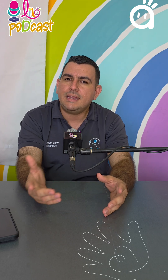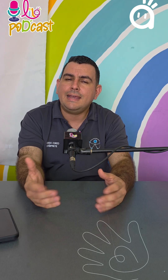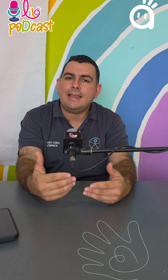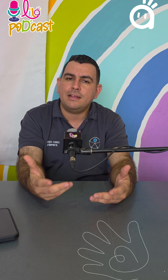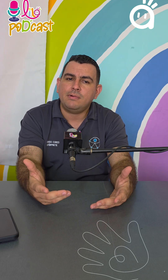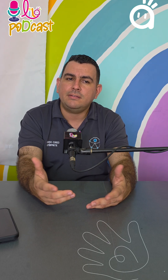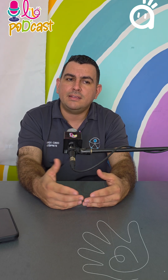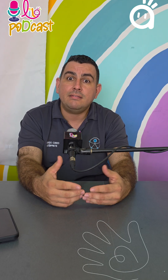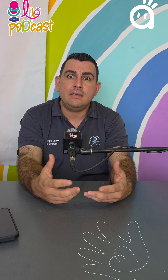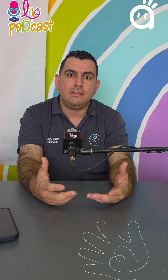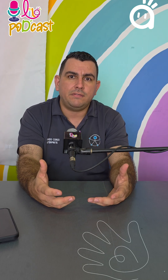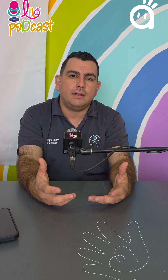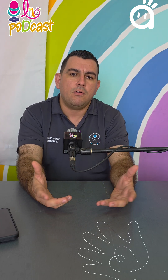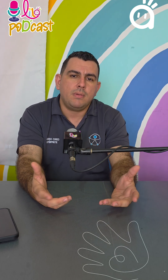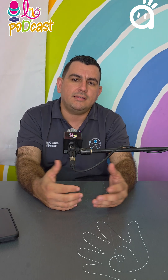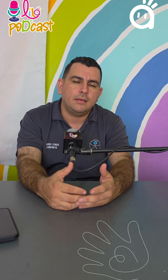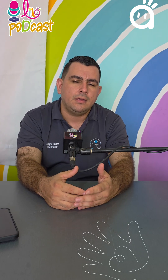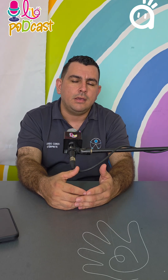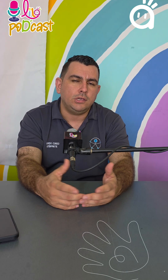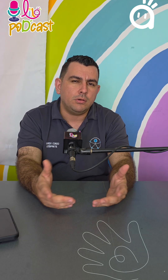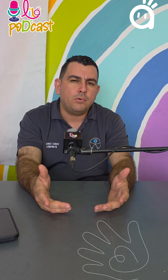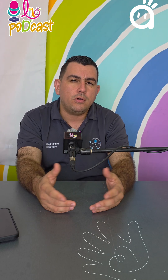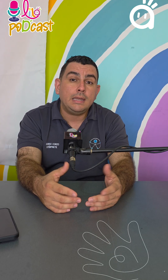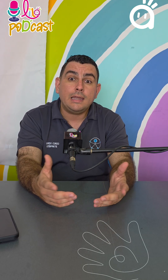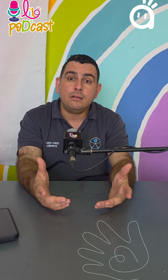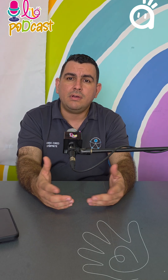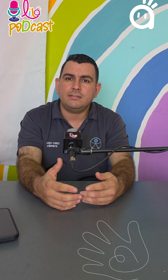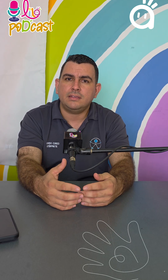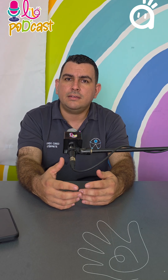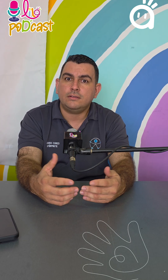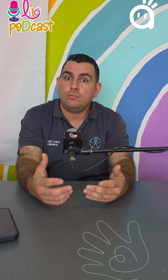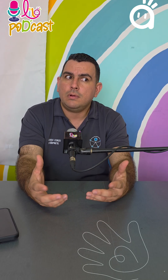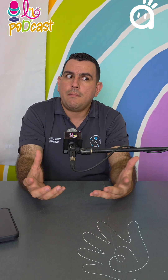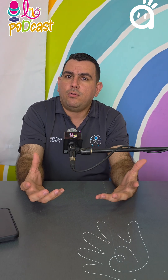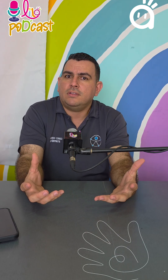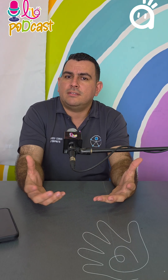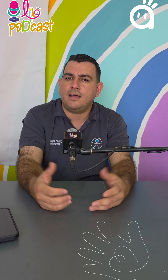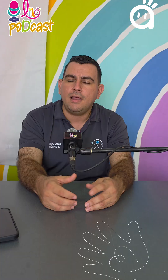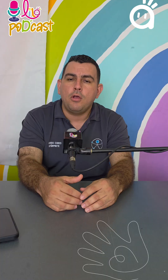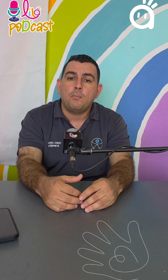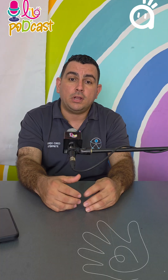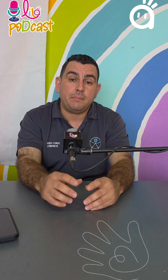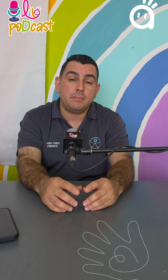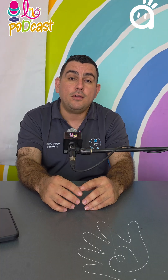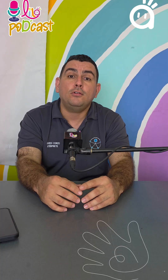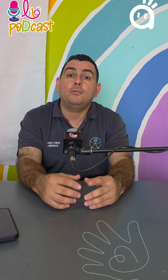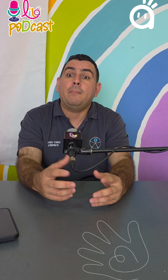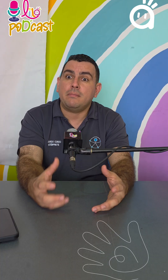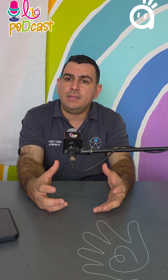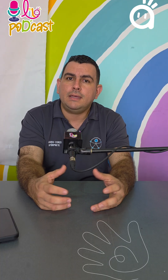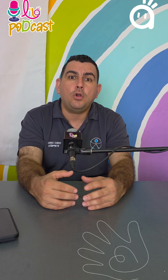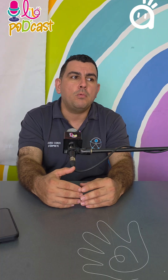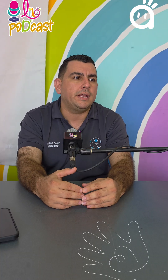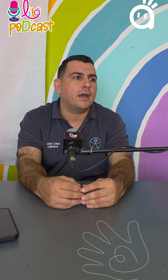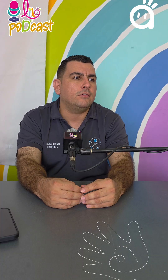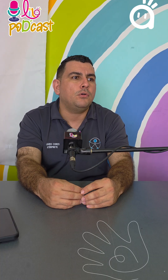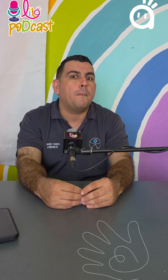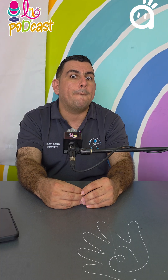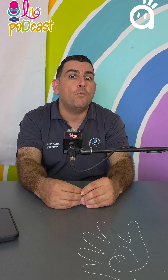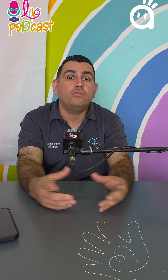mire que la lengua de señas dignifica aún más. Y hoy por hoy la lengua de señas es un gran potencial porque primero nos permite comunicarnos con